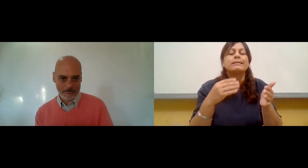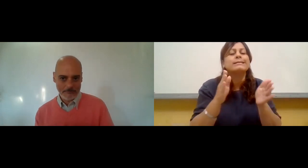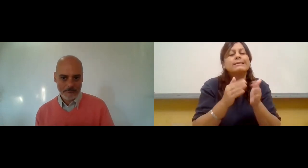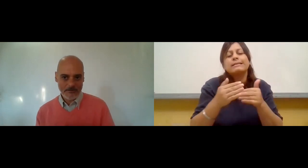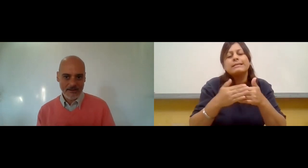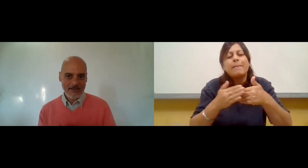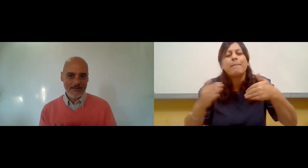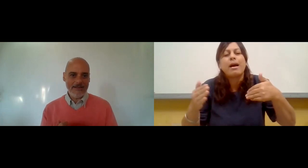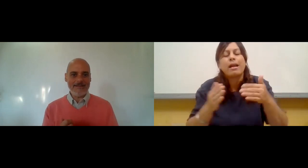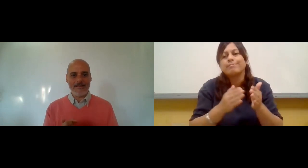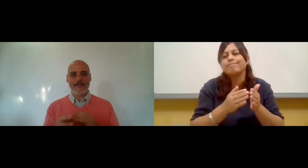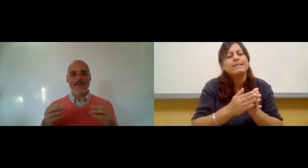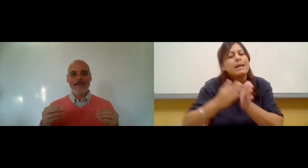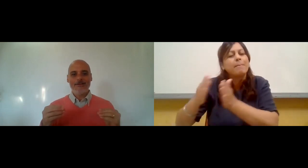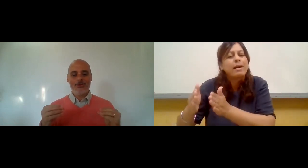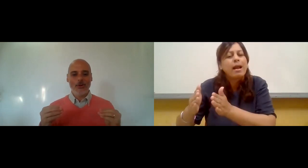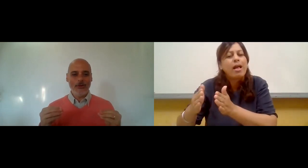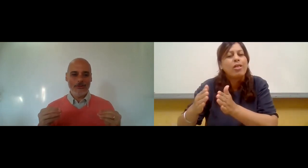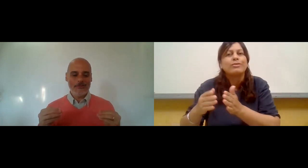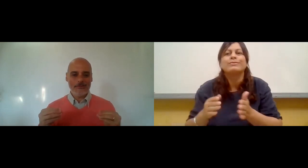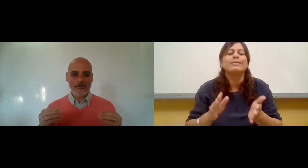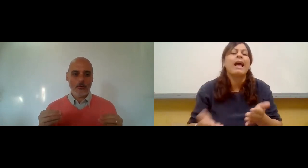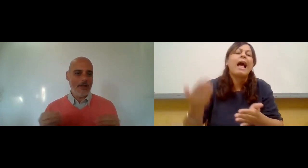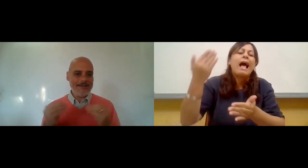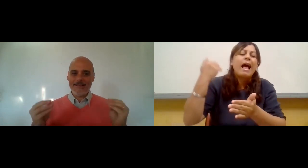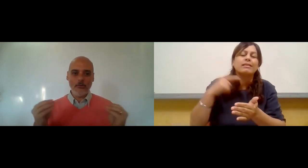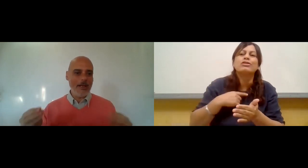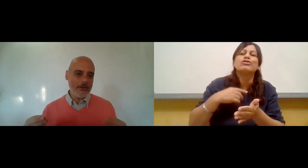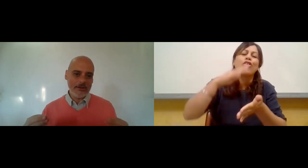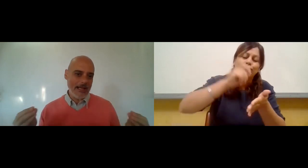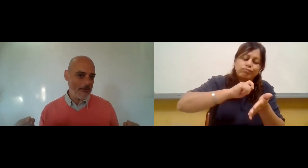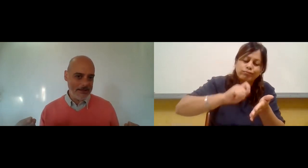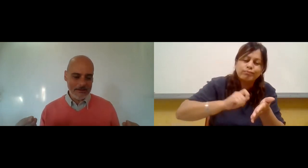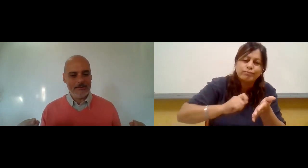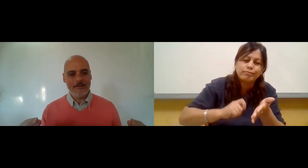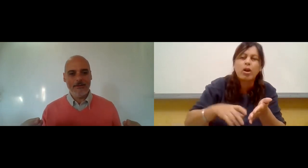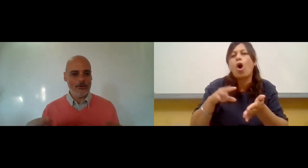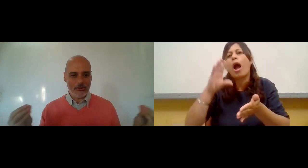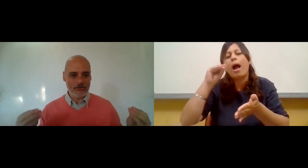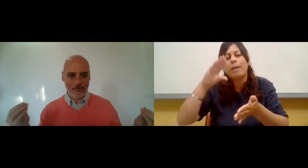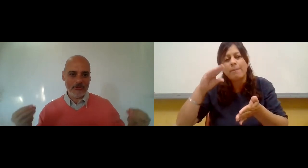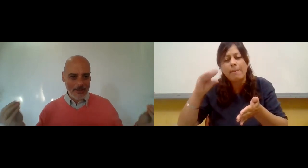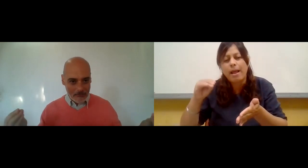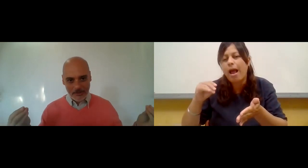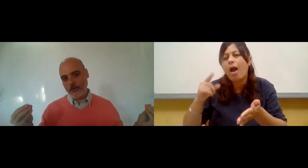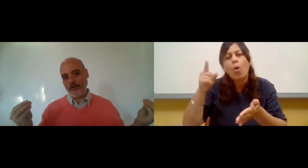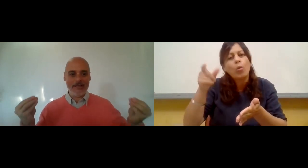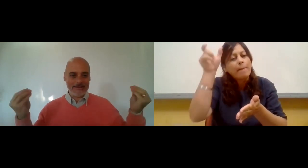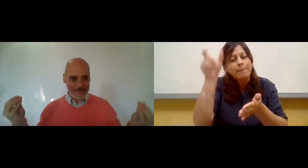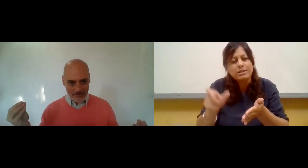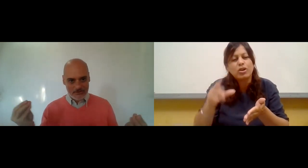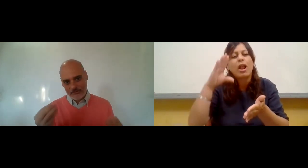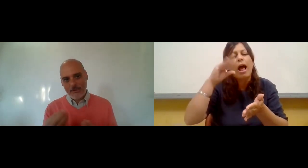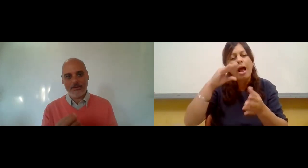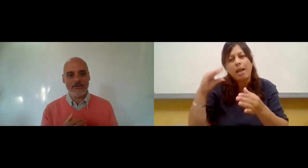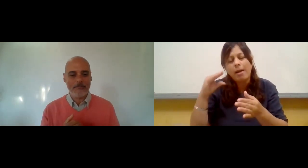enunciación. Es decir, yo, cualquier ser humano que hable, o sea, todos los seres humanos hablamos porque lo que nos